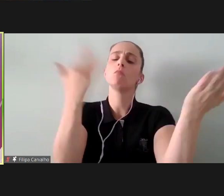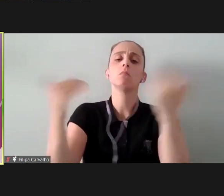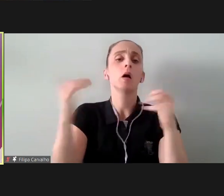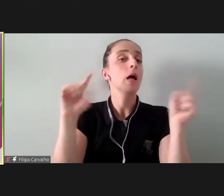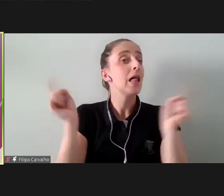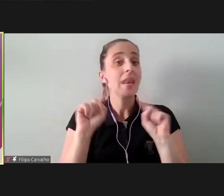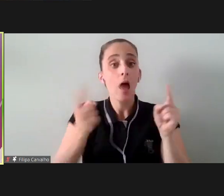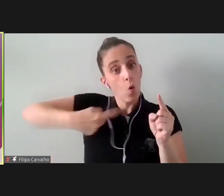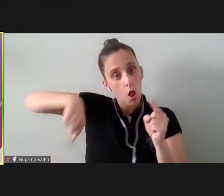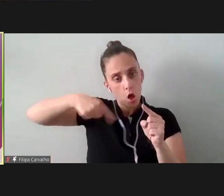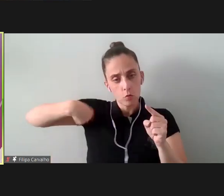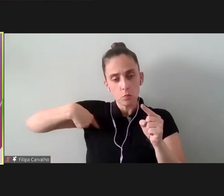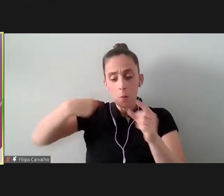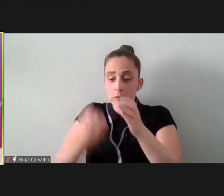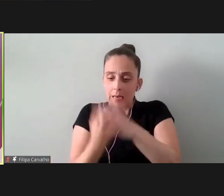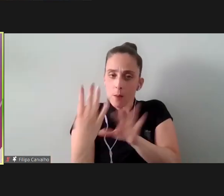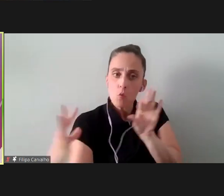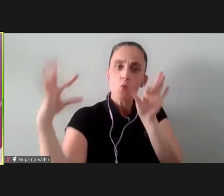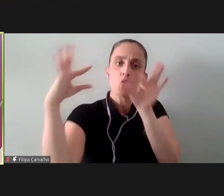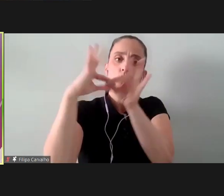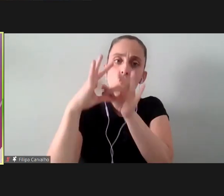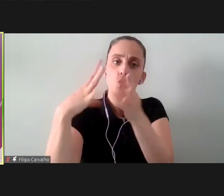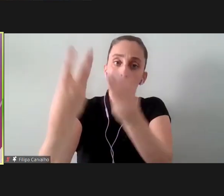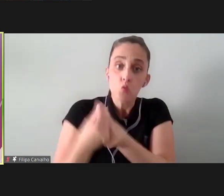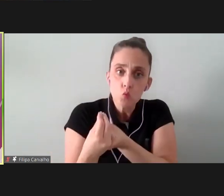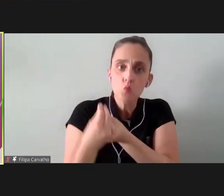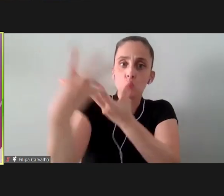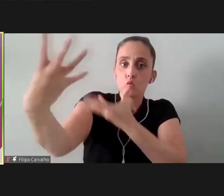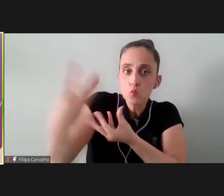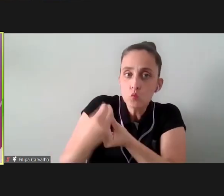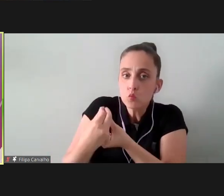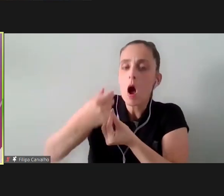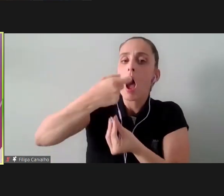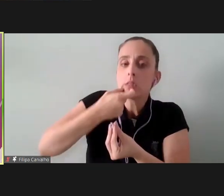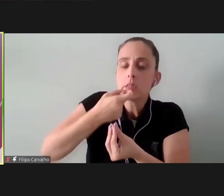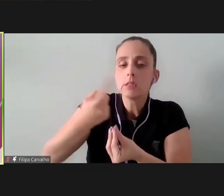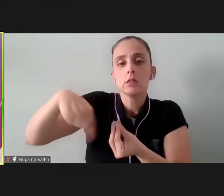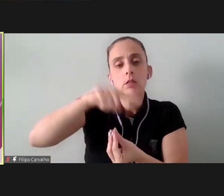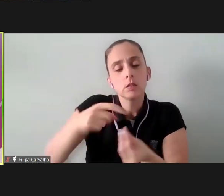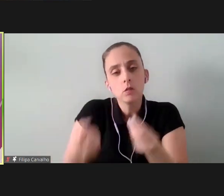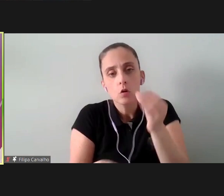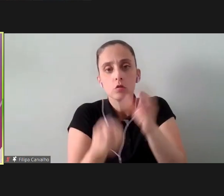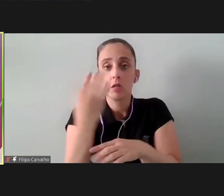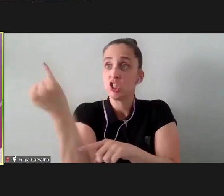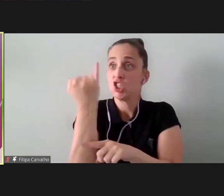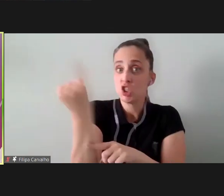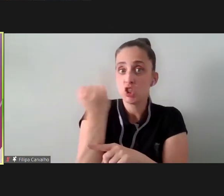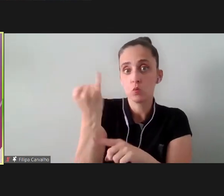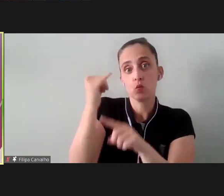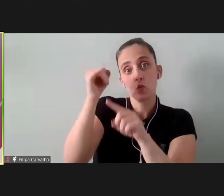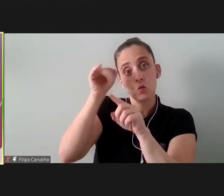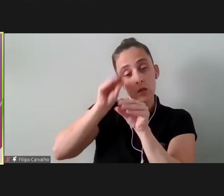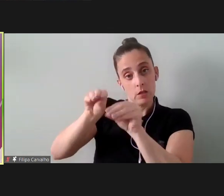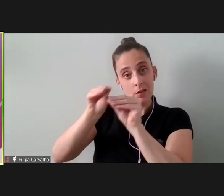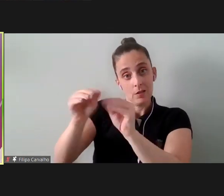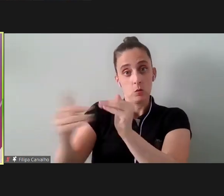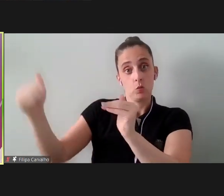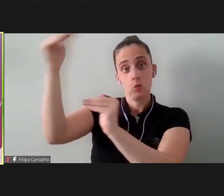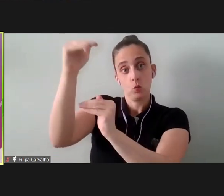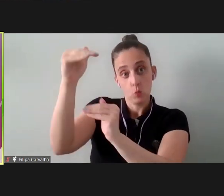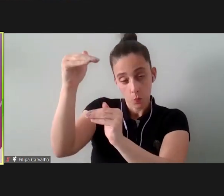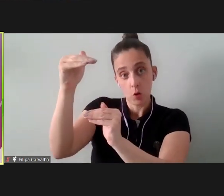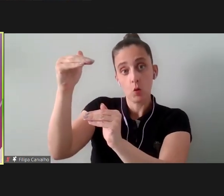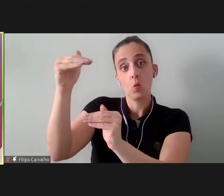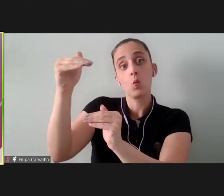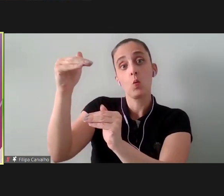É criar com as instituições de ensino superior, é construir uma mesa onde instituições de ensino superior habitualmente ou